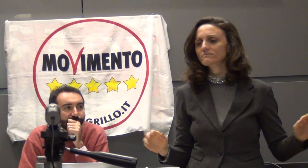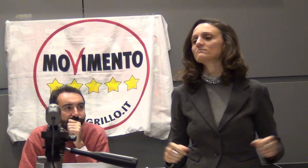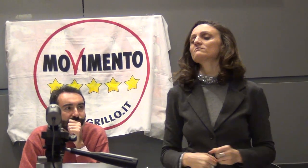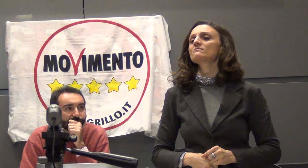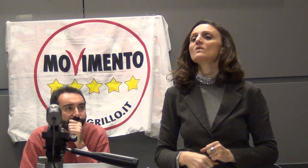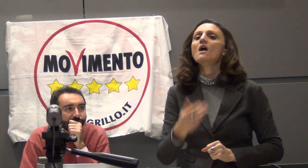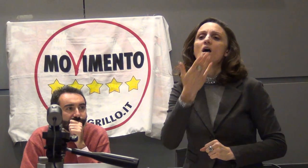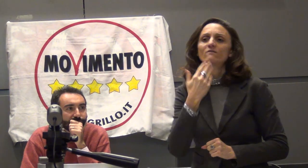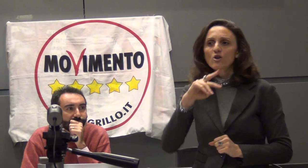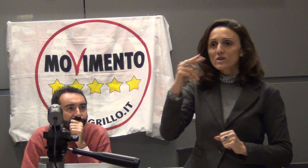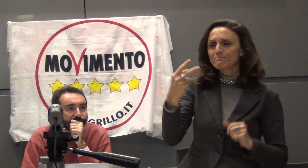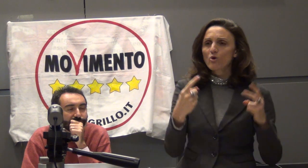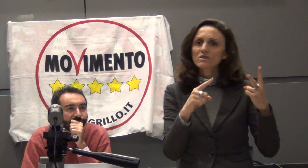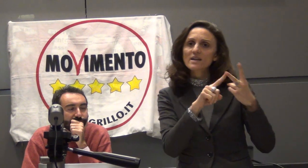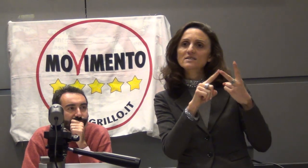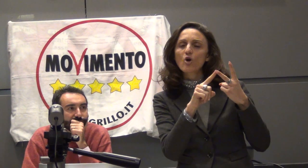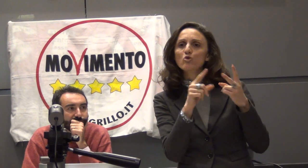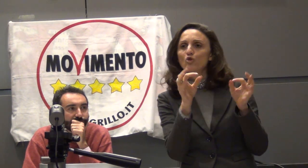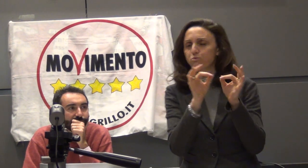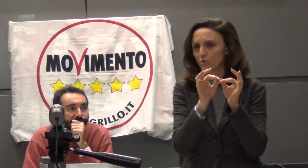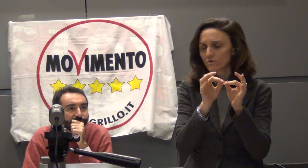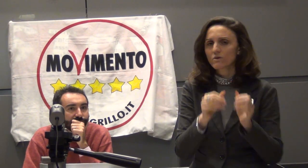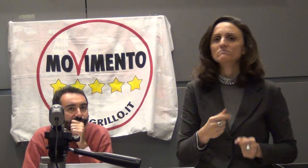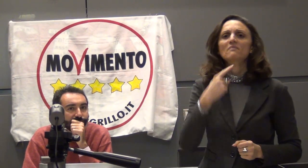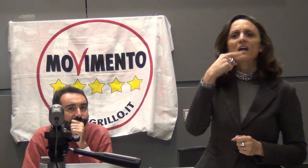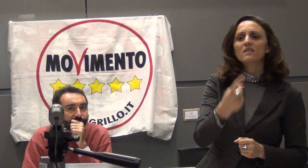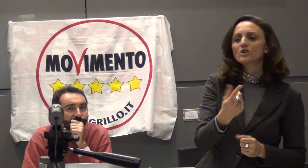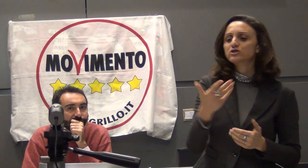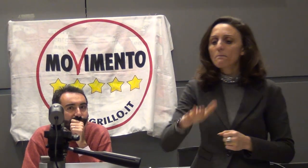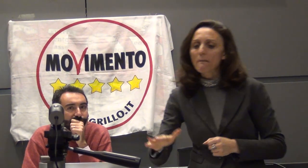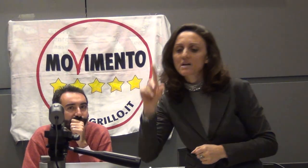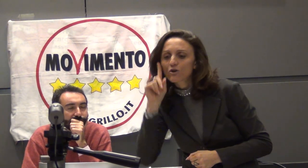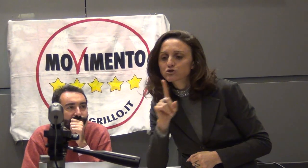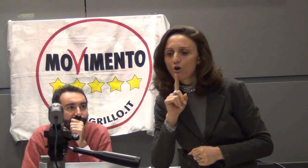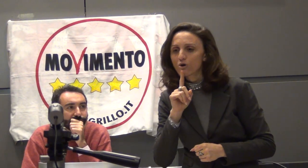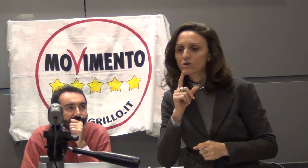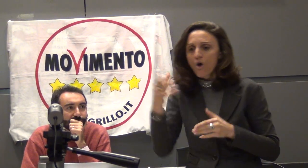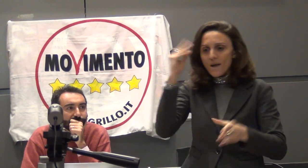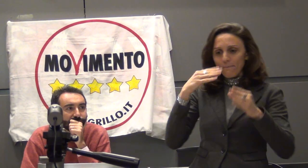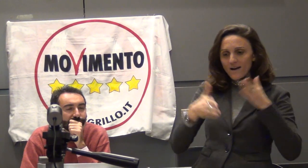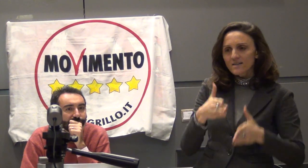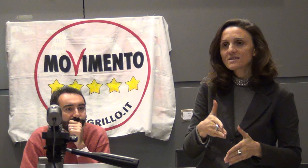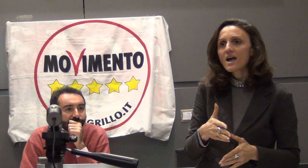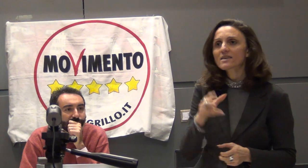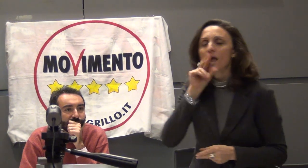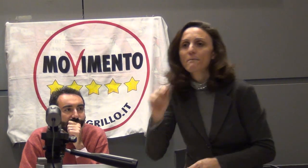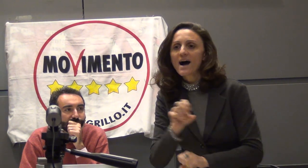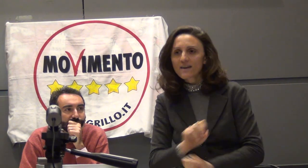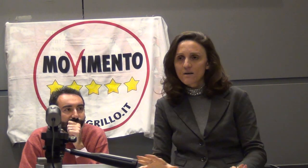come lingua, è completa al pari di un'altra lingua. Per il secondo punto, per quanto riguarda i bambini sordi,